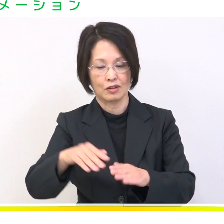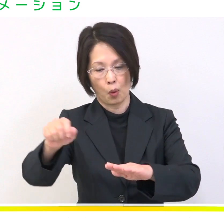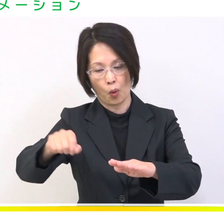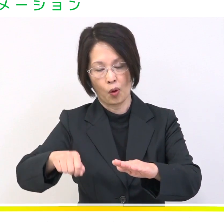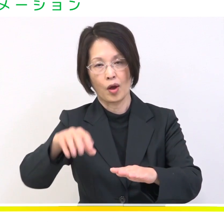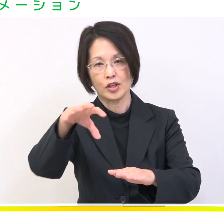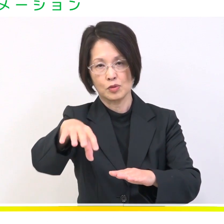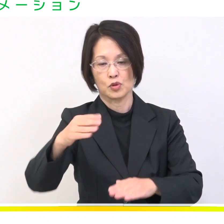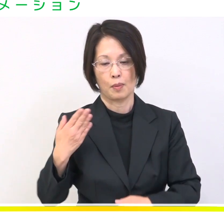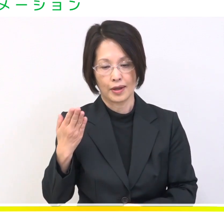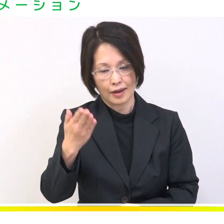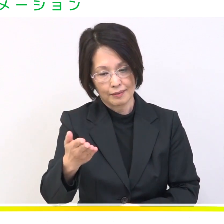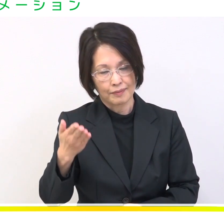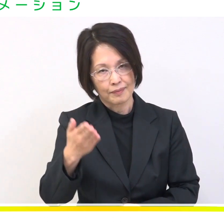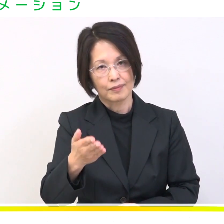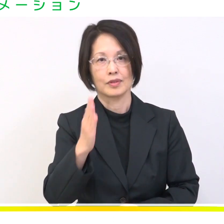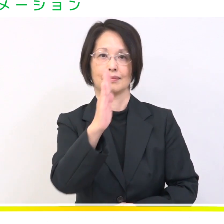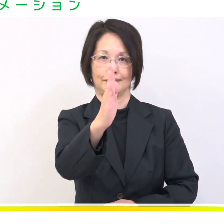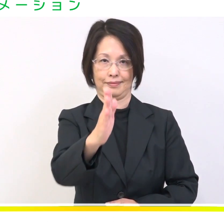どうぞ